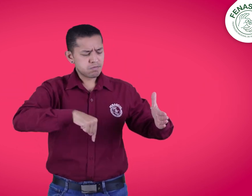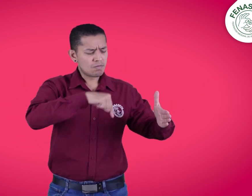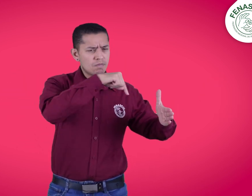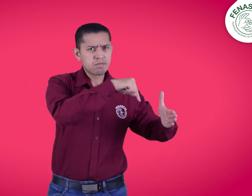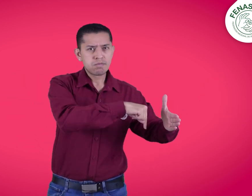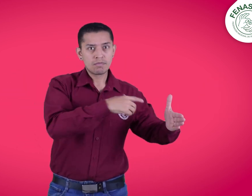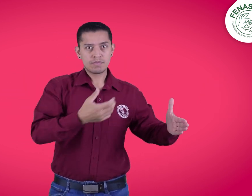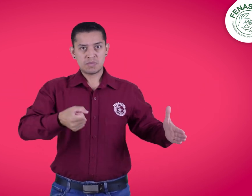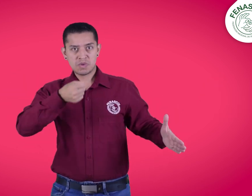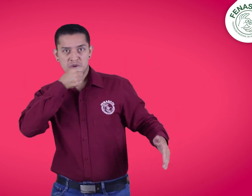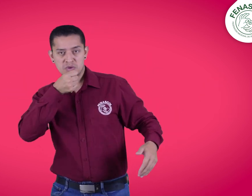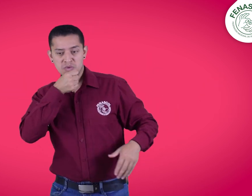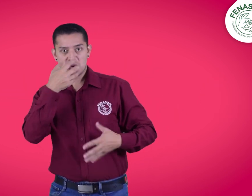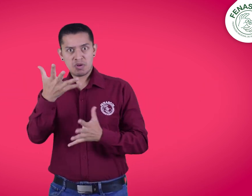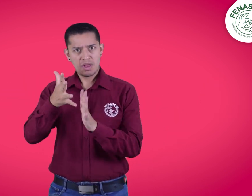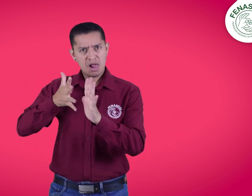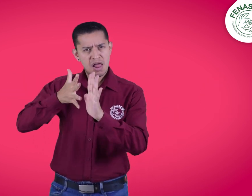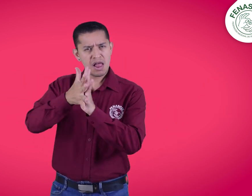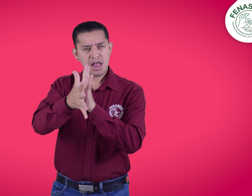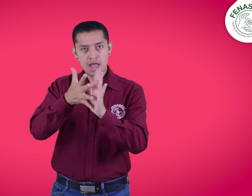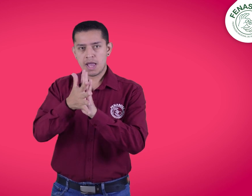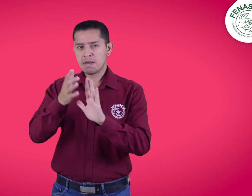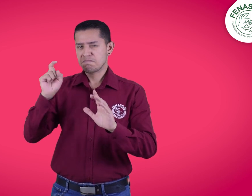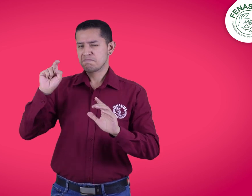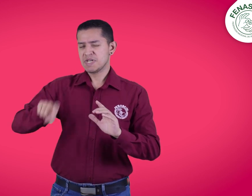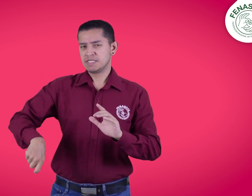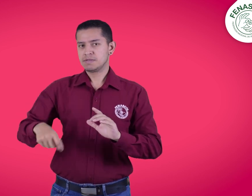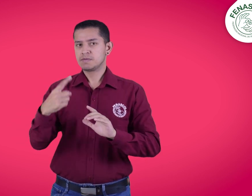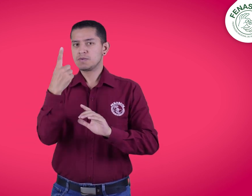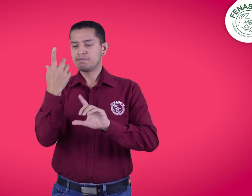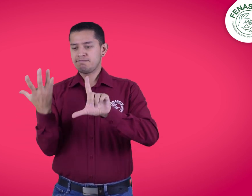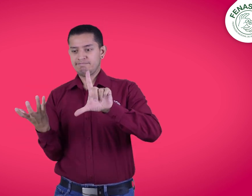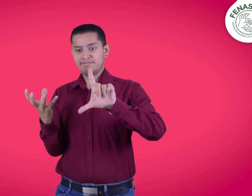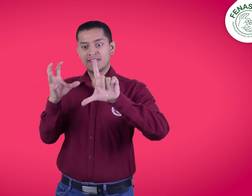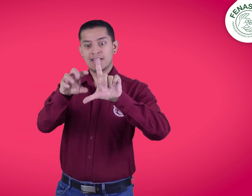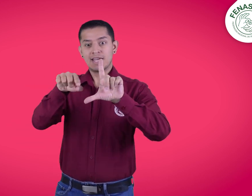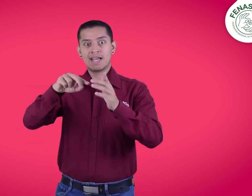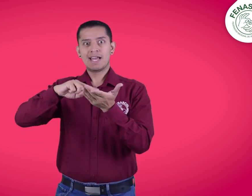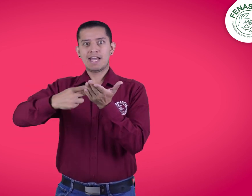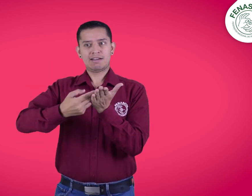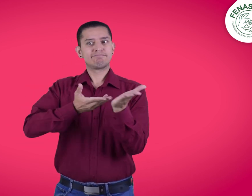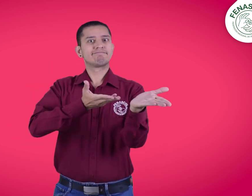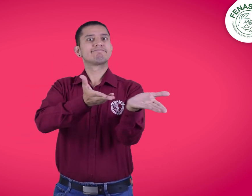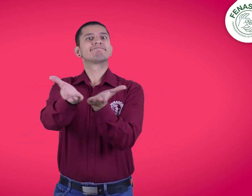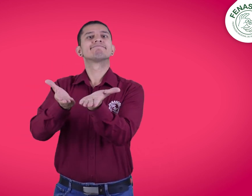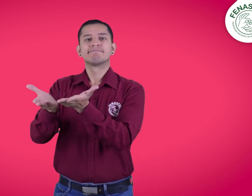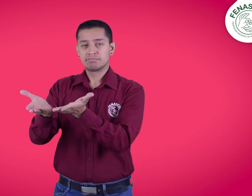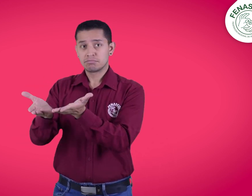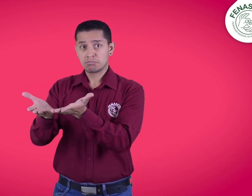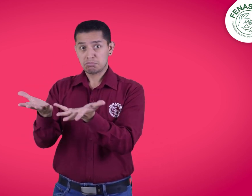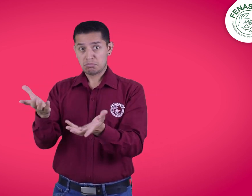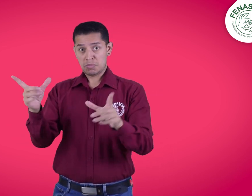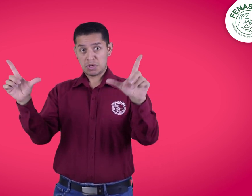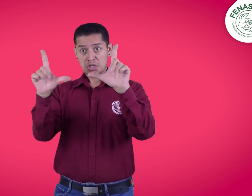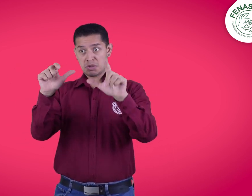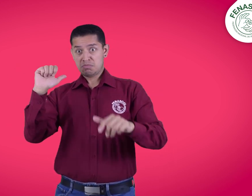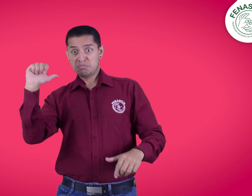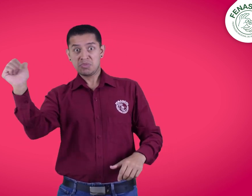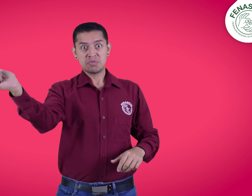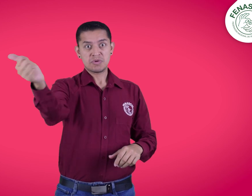o noticioso al día deben tener servicio de interpretación En lengua de señas los canales anteriormente elegían En